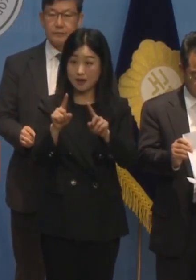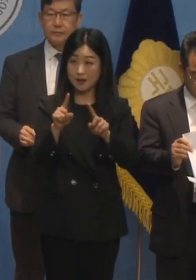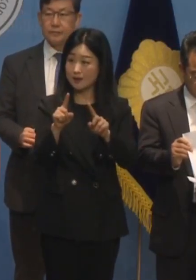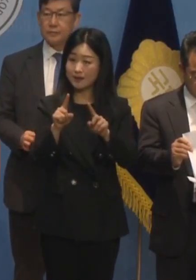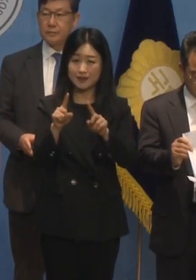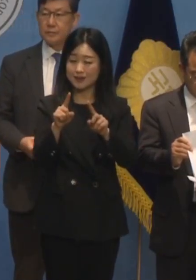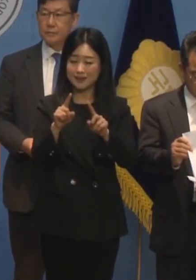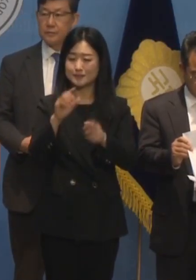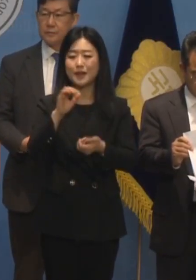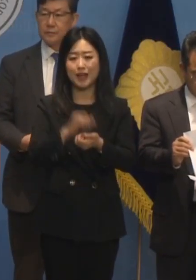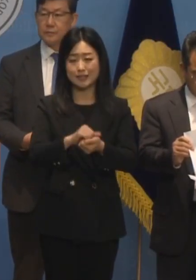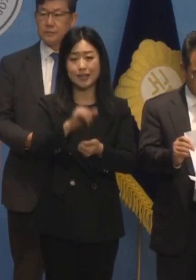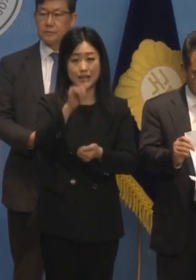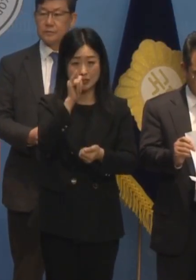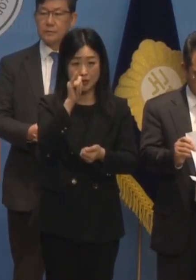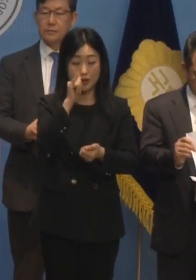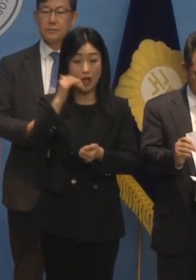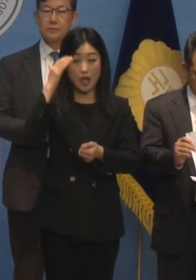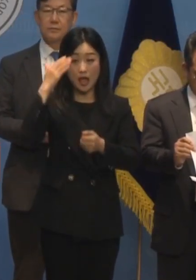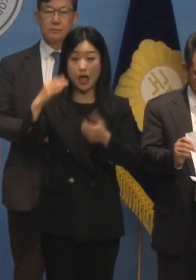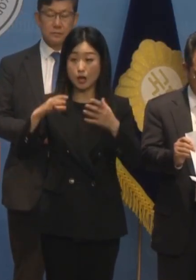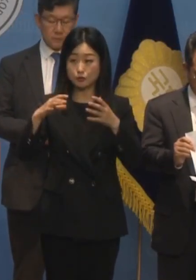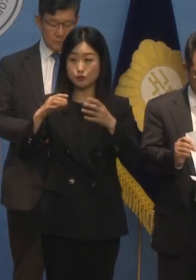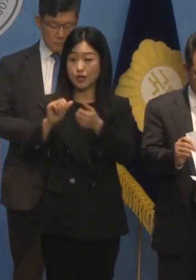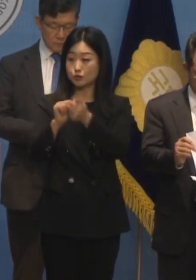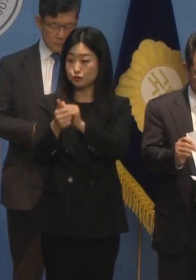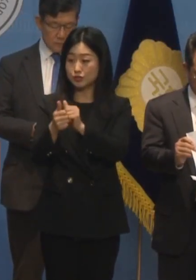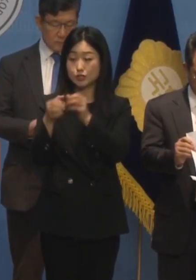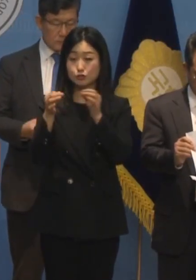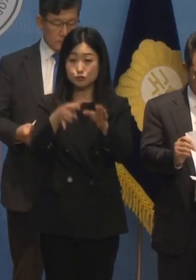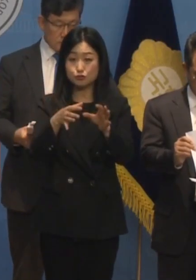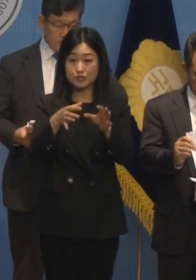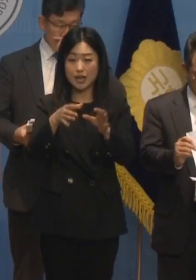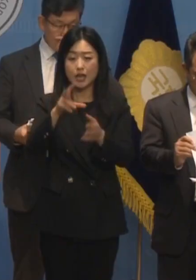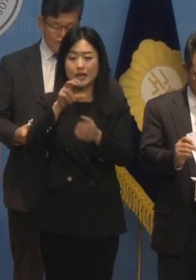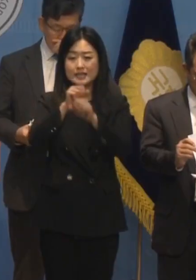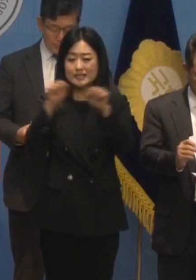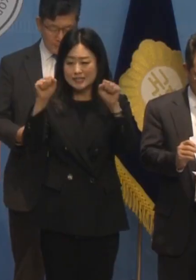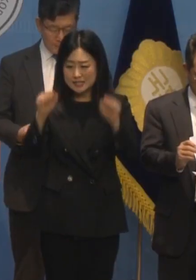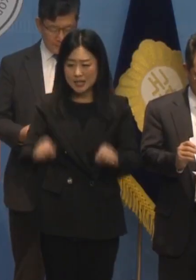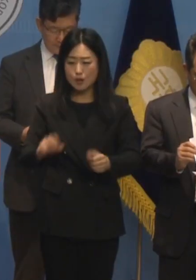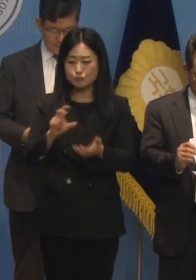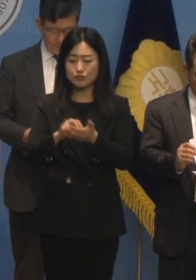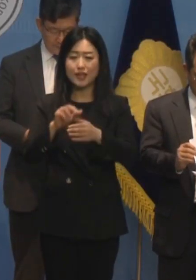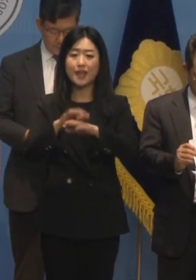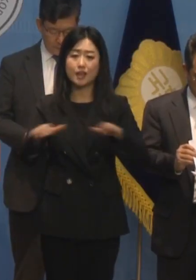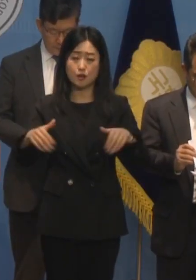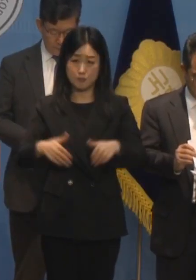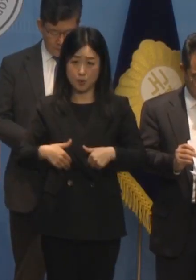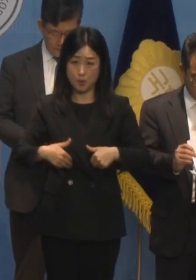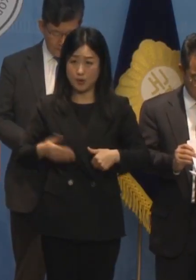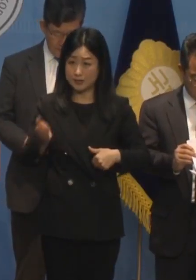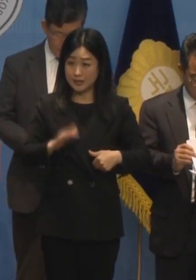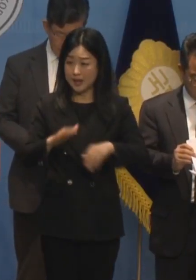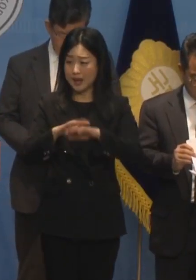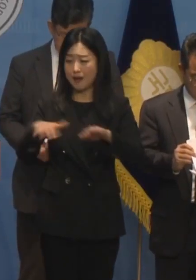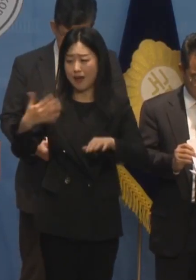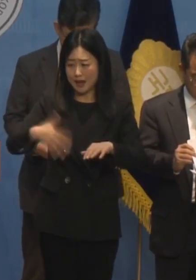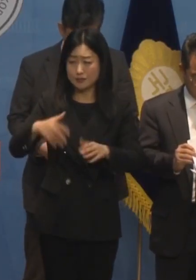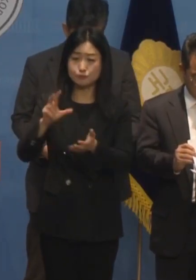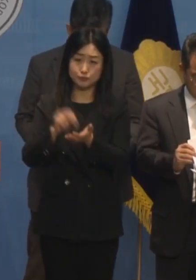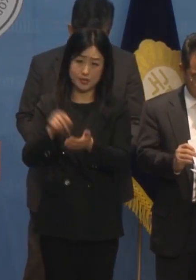한계가 분명하며 대한민국 자본시장이 처한 근본적인 문제를 해결하기에는 터무니없이